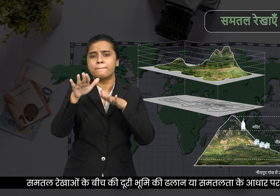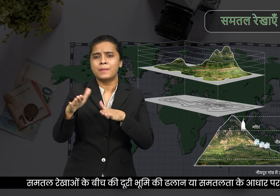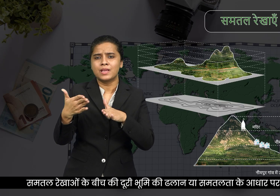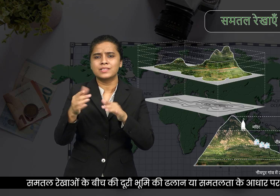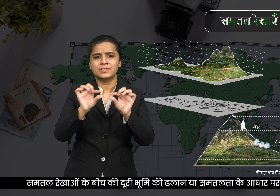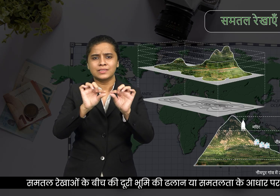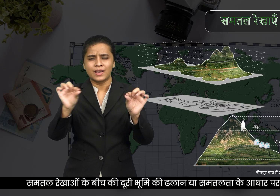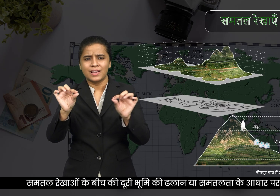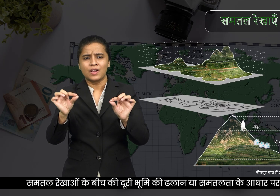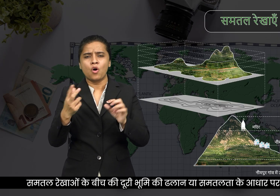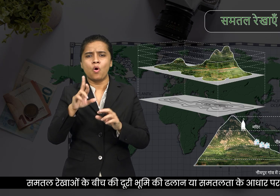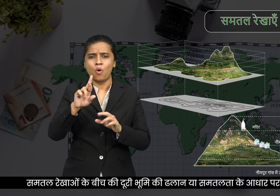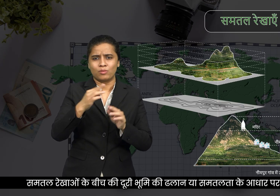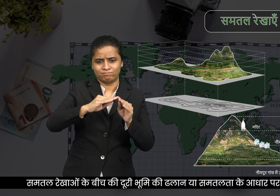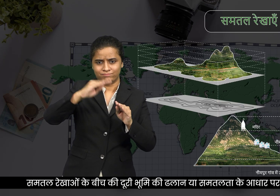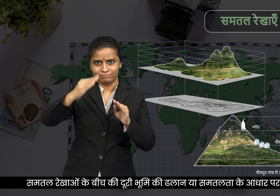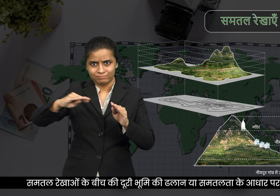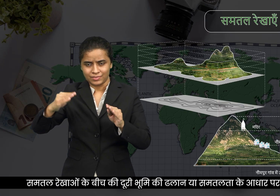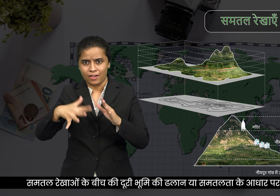पर भिन्न होती है।